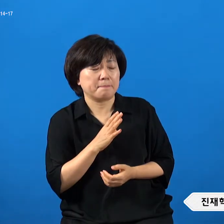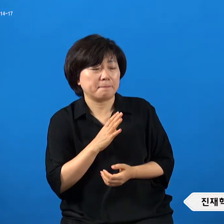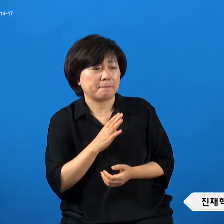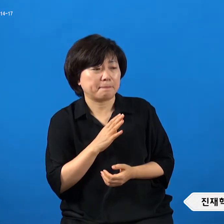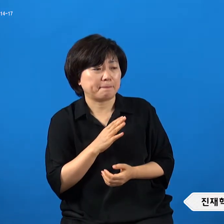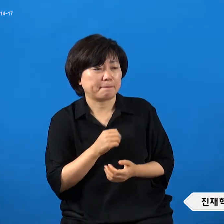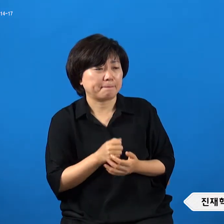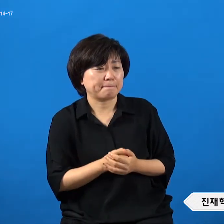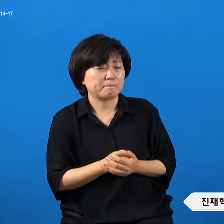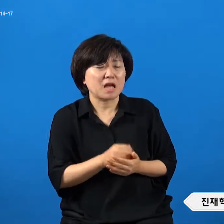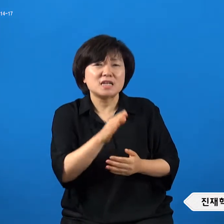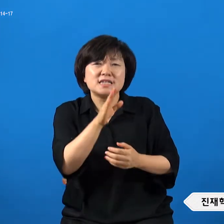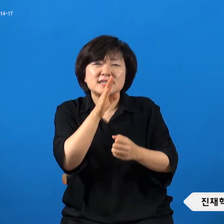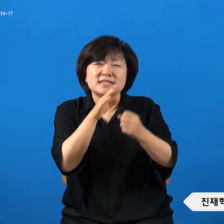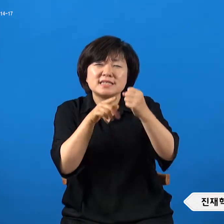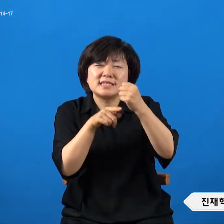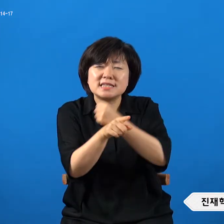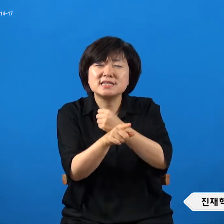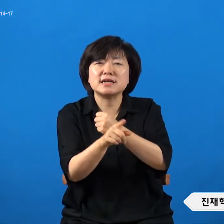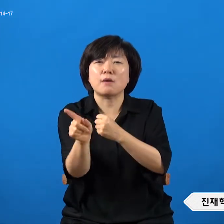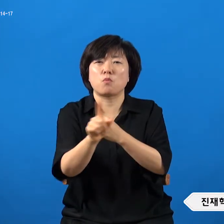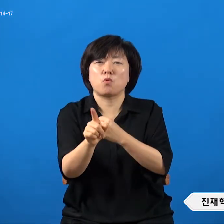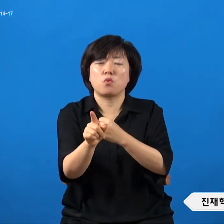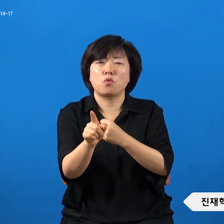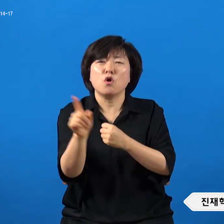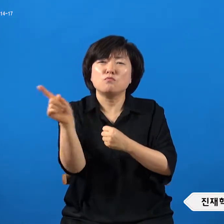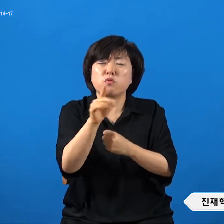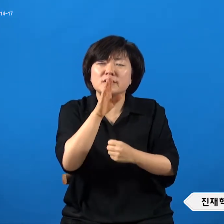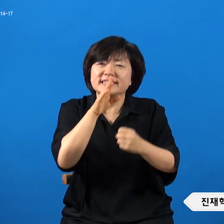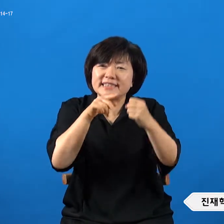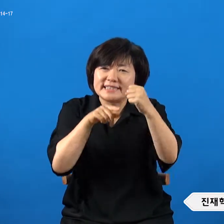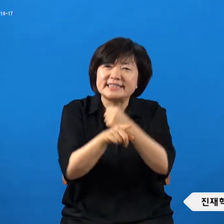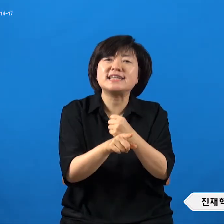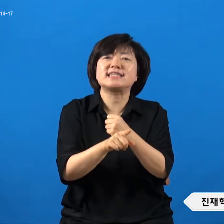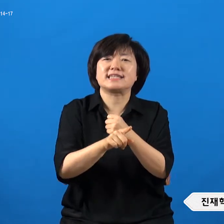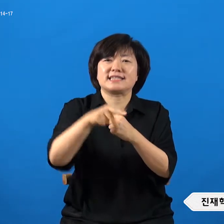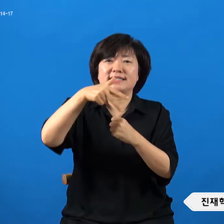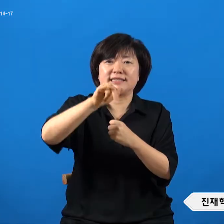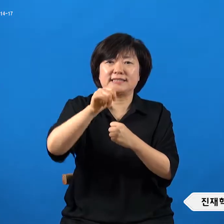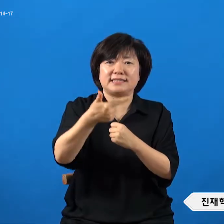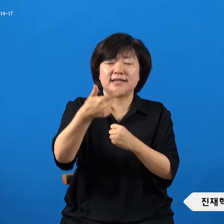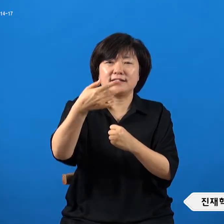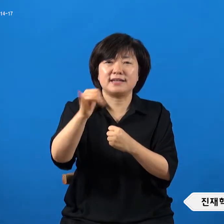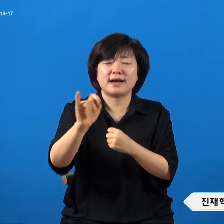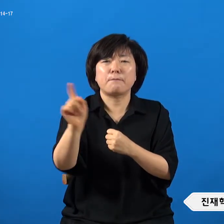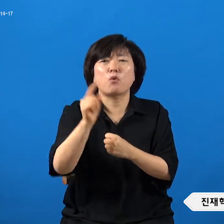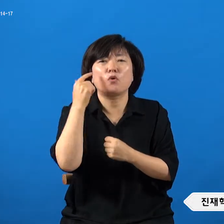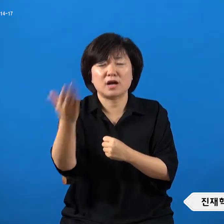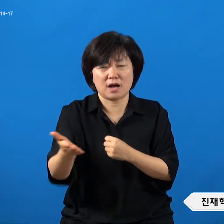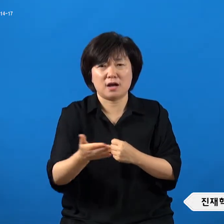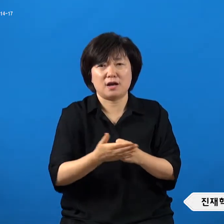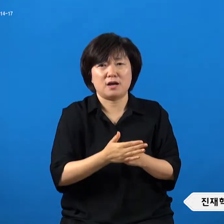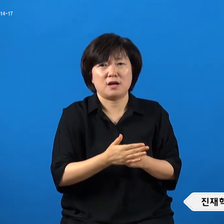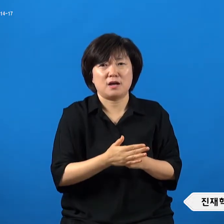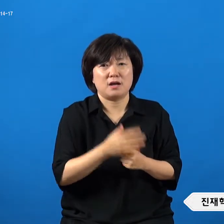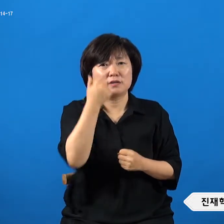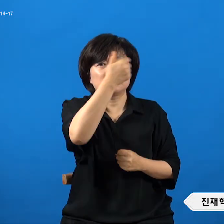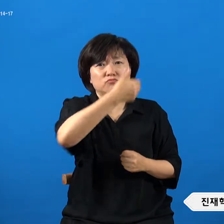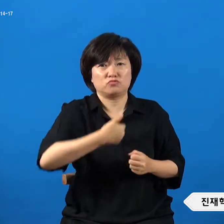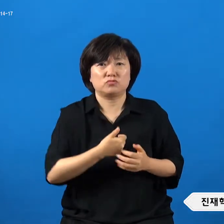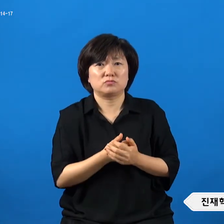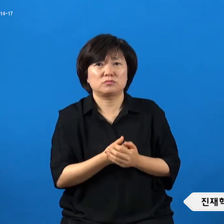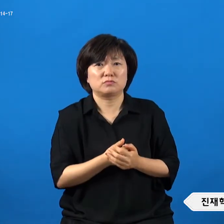그래서 이야기합니다. 진리가 무엇이 진리인가? 그 진리가 그것을 변화시킵니다. 그랬더니 그분이